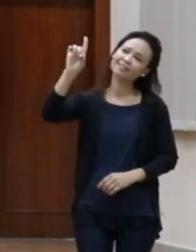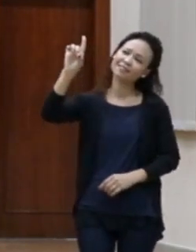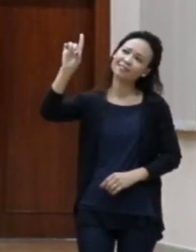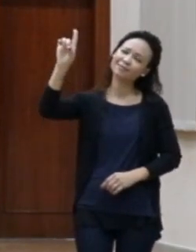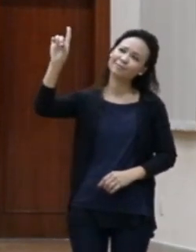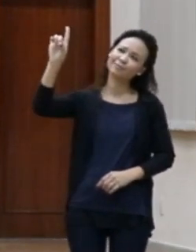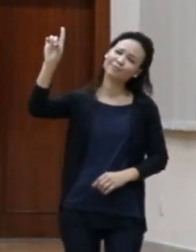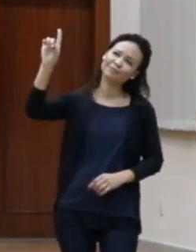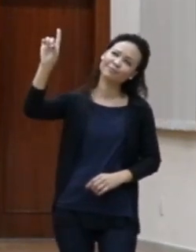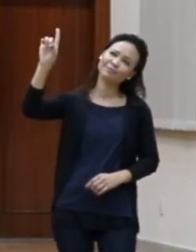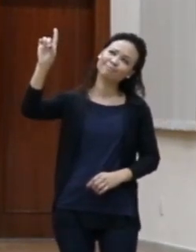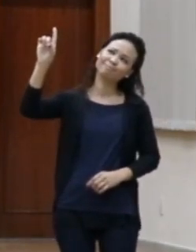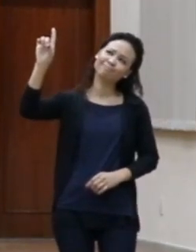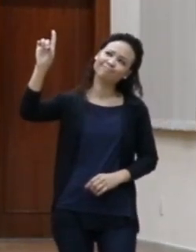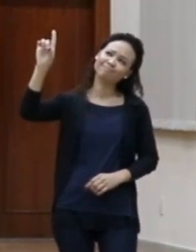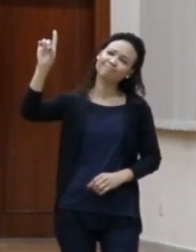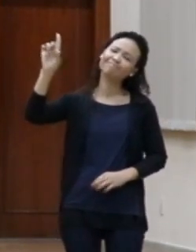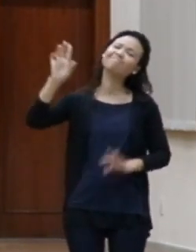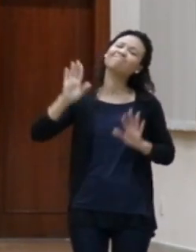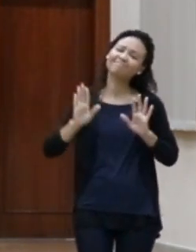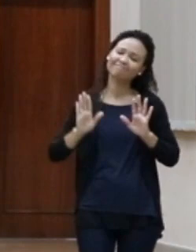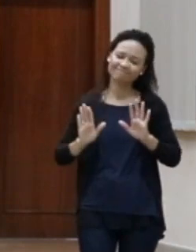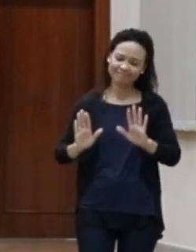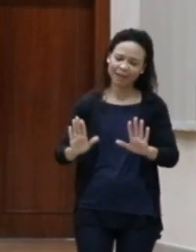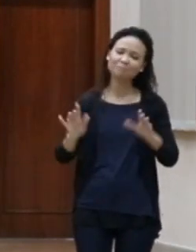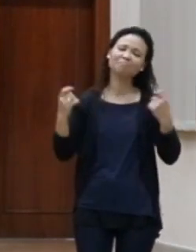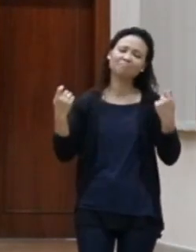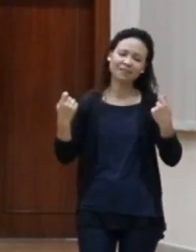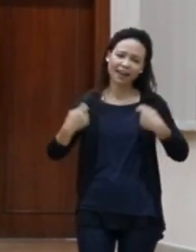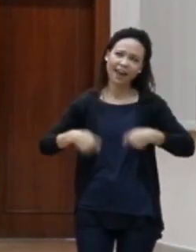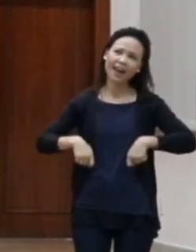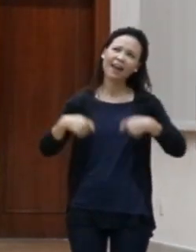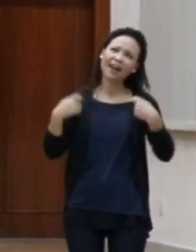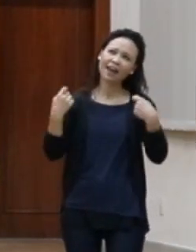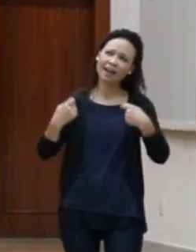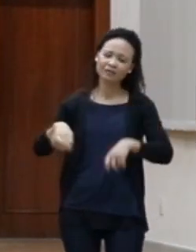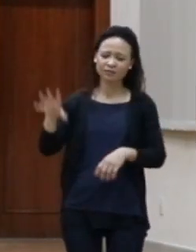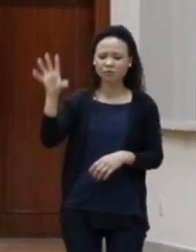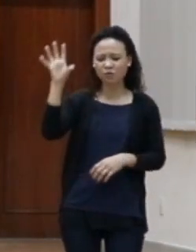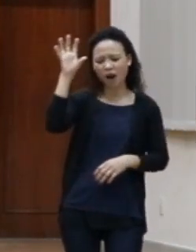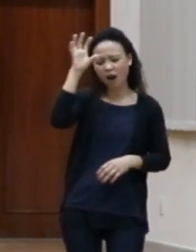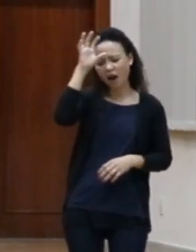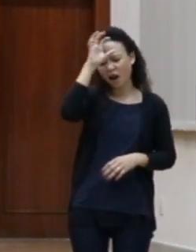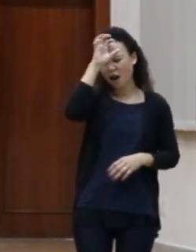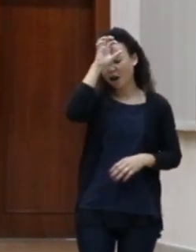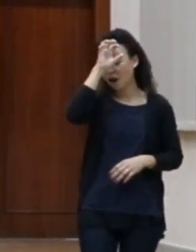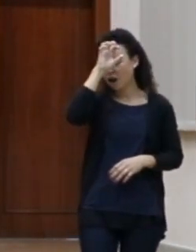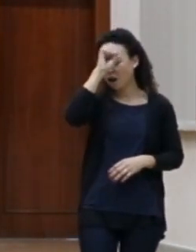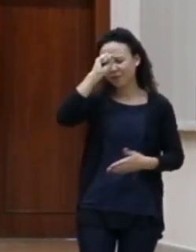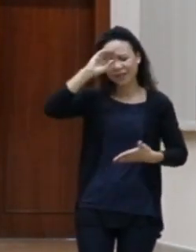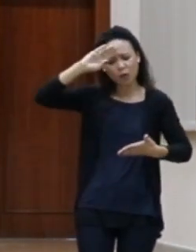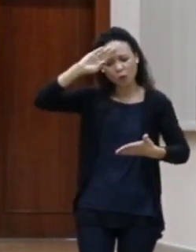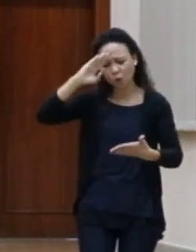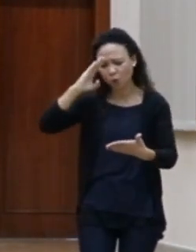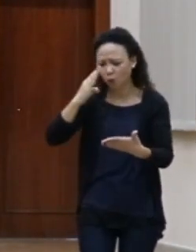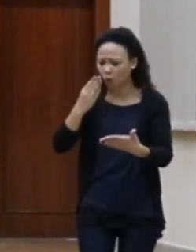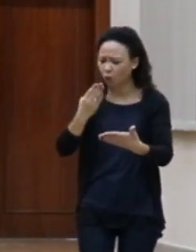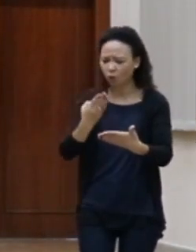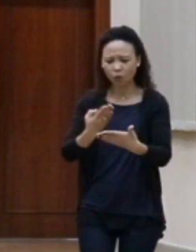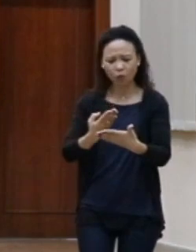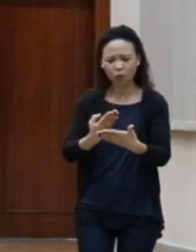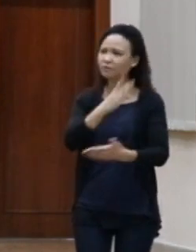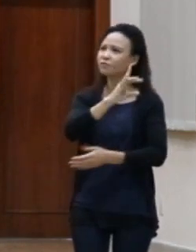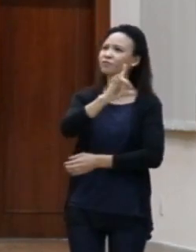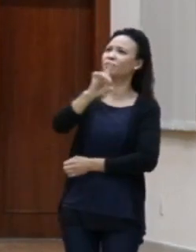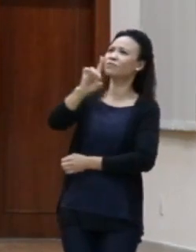mas preciso aprender a confiar em Ti, mas